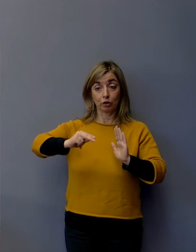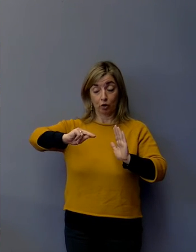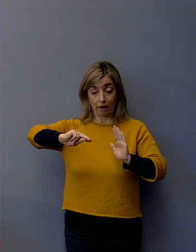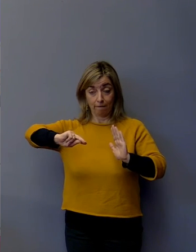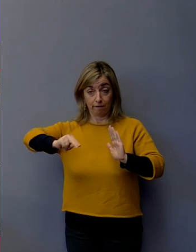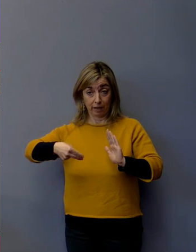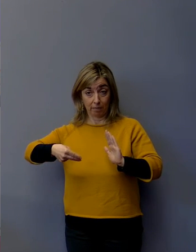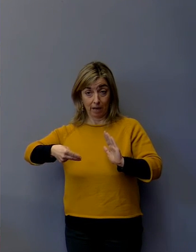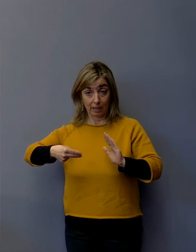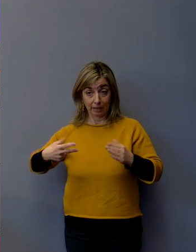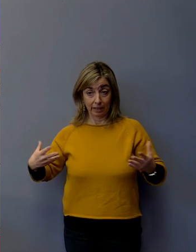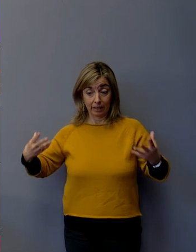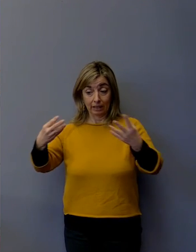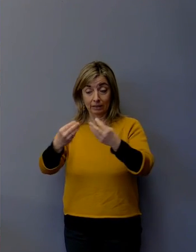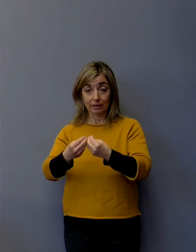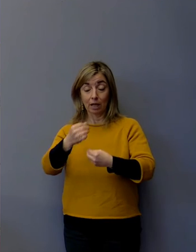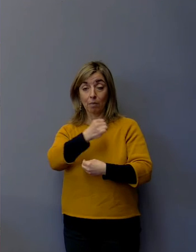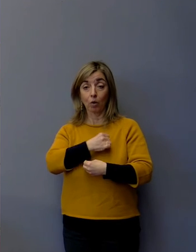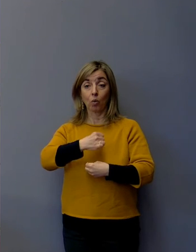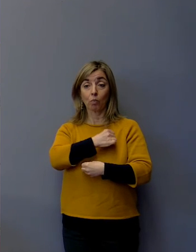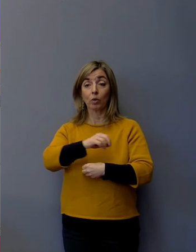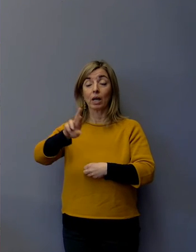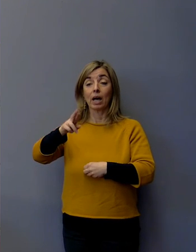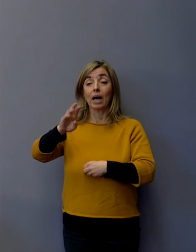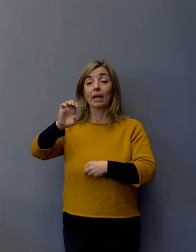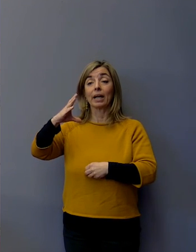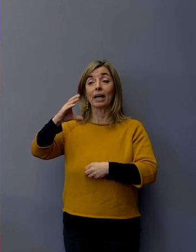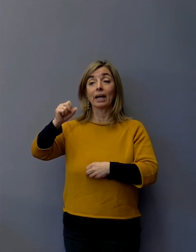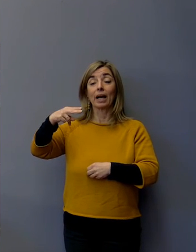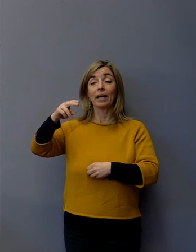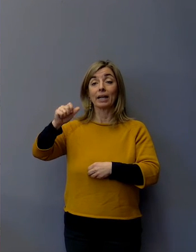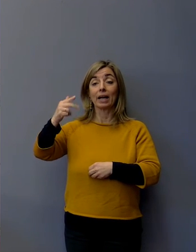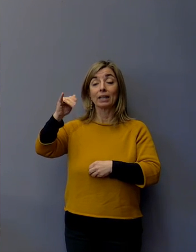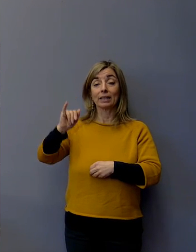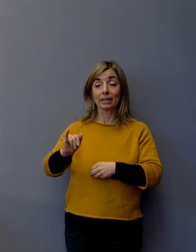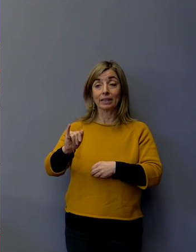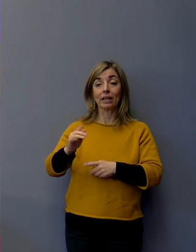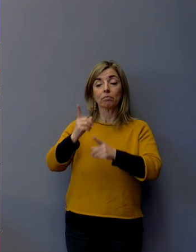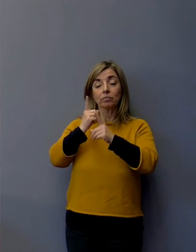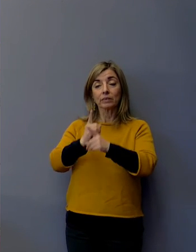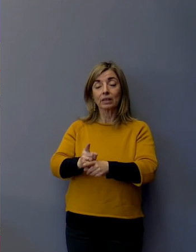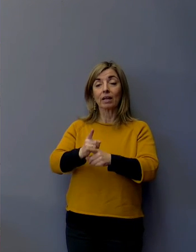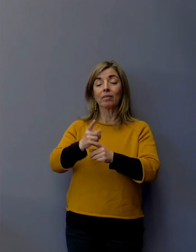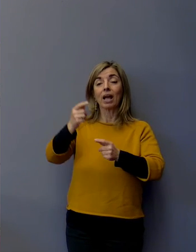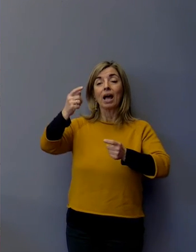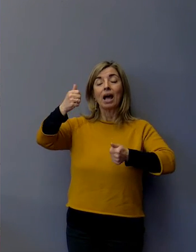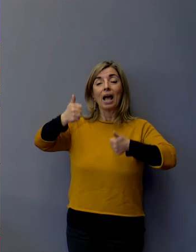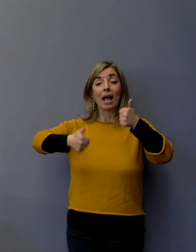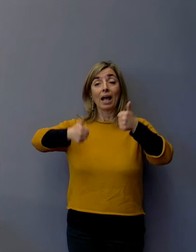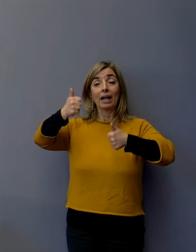comune di recanati secondo l'esito della gara per l'affidamento dei servizi